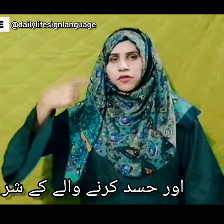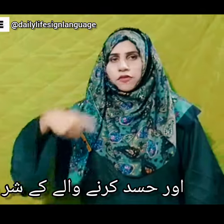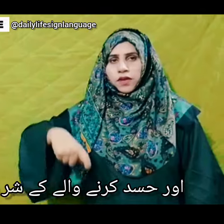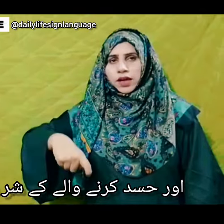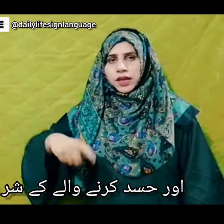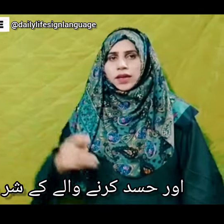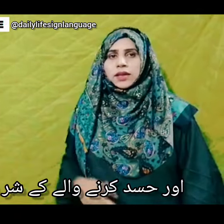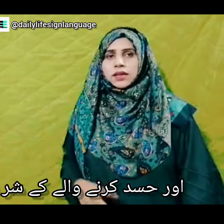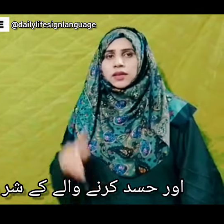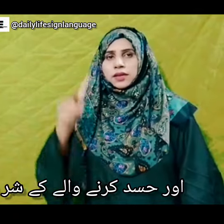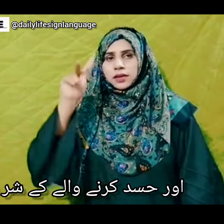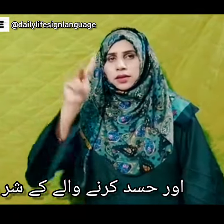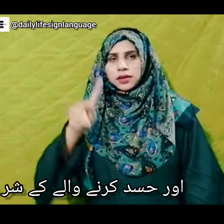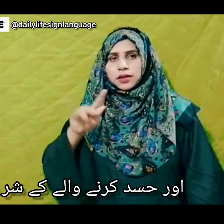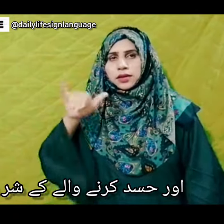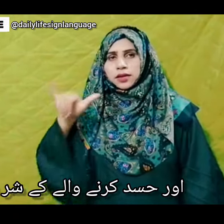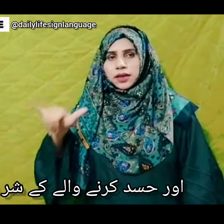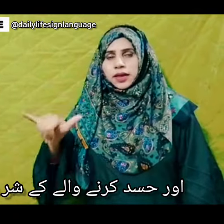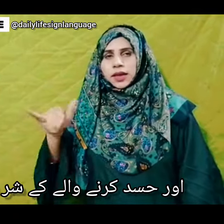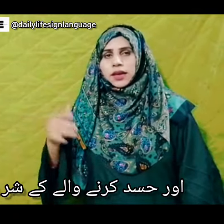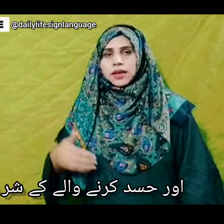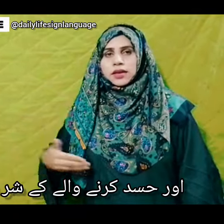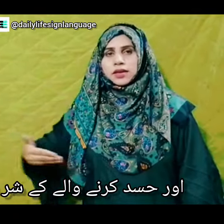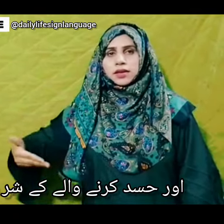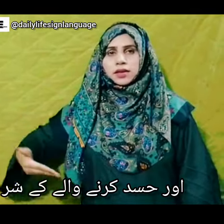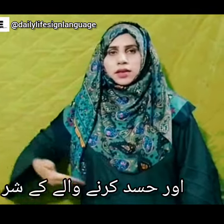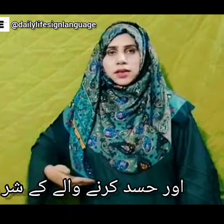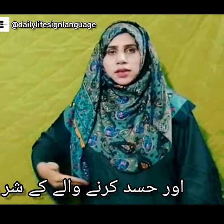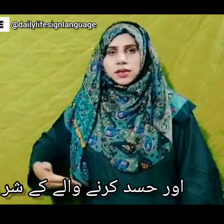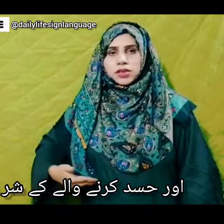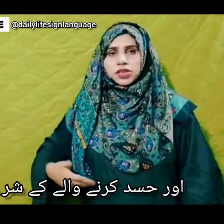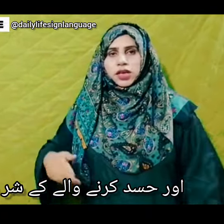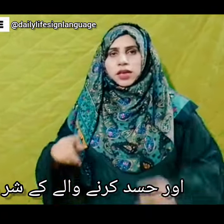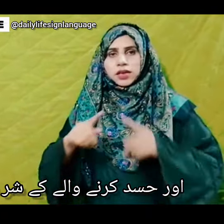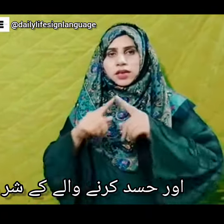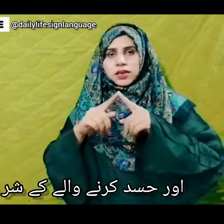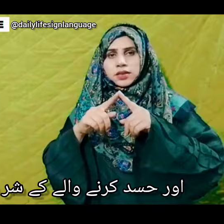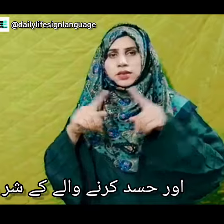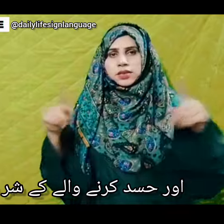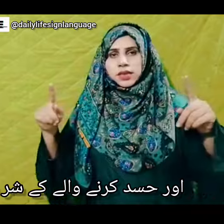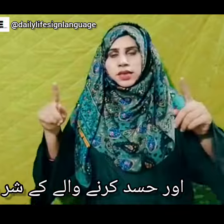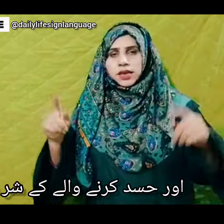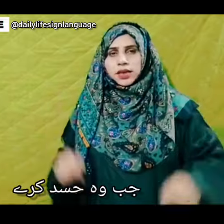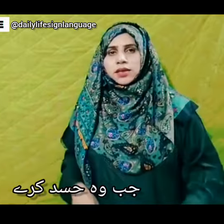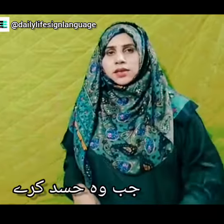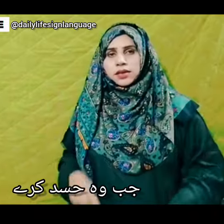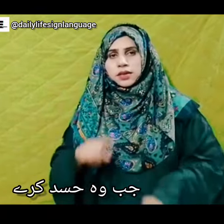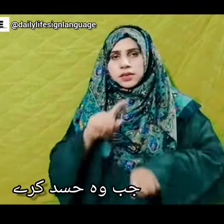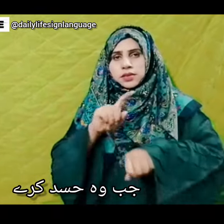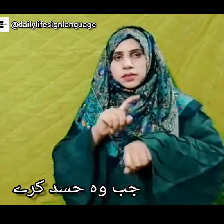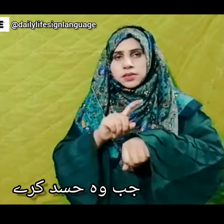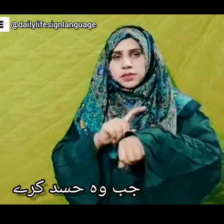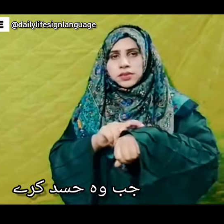کے شر سے جب